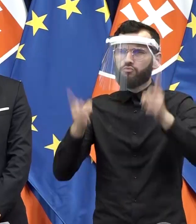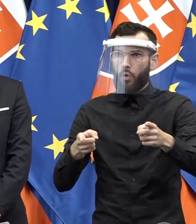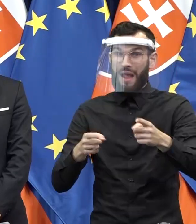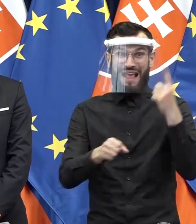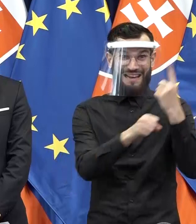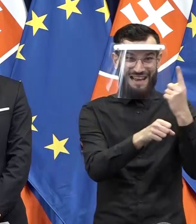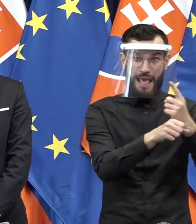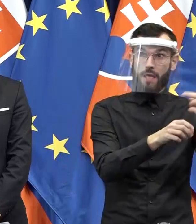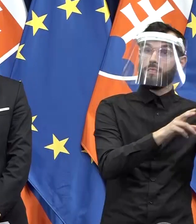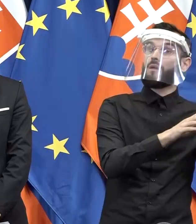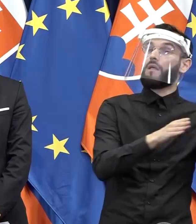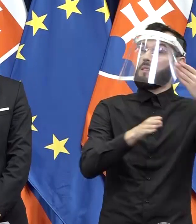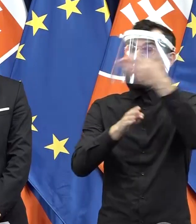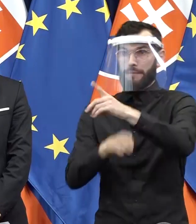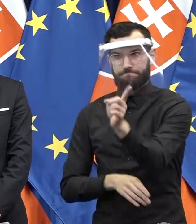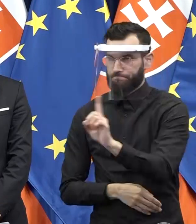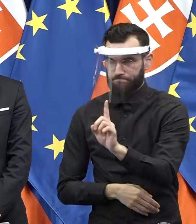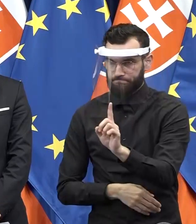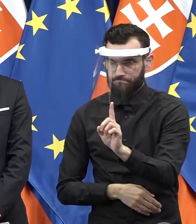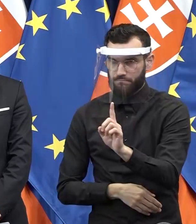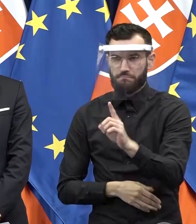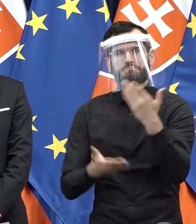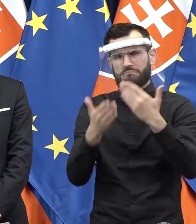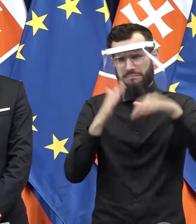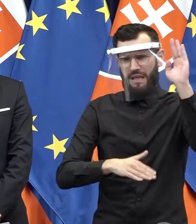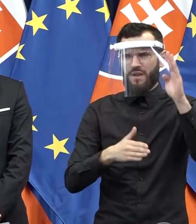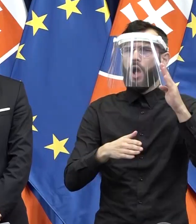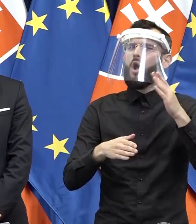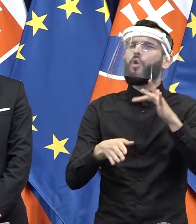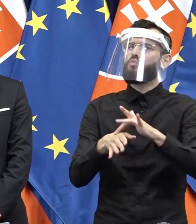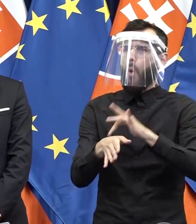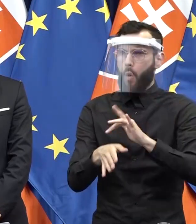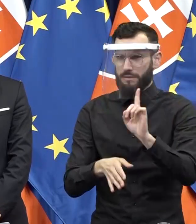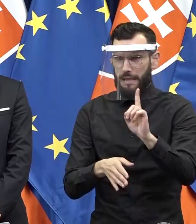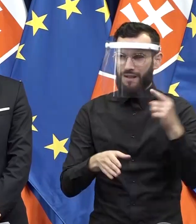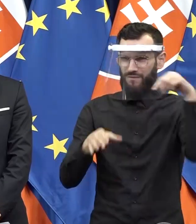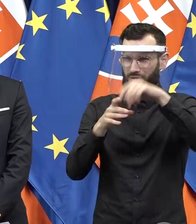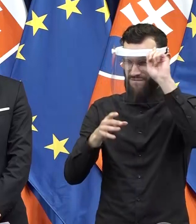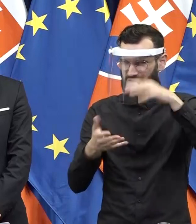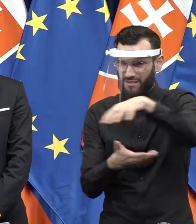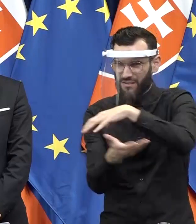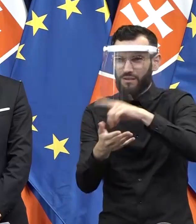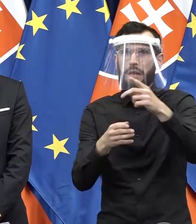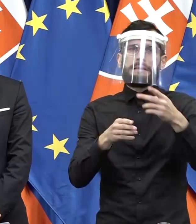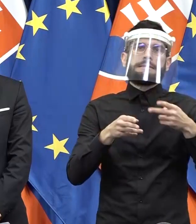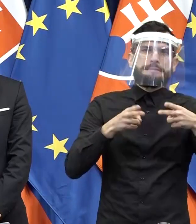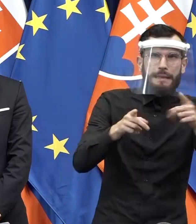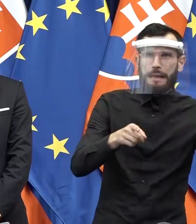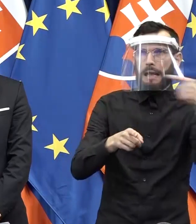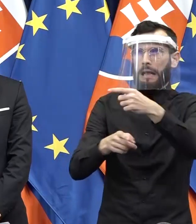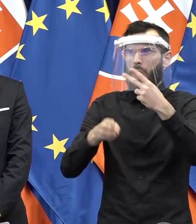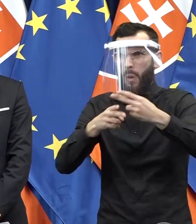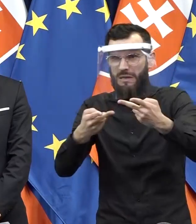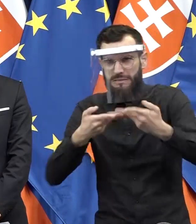chodiť do denného stacionára, najmä teda povedzme, že dôchodcovia, a tam aj po tej ceste bude riziko, že sa